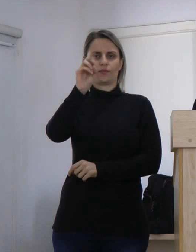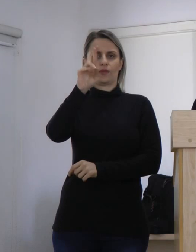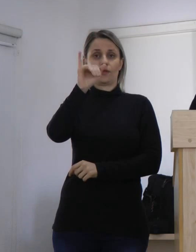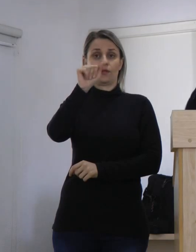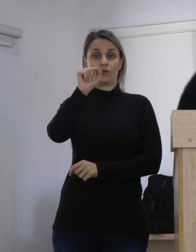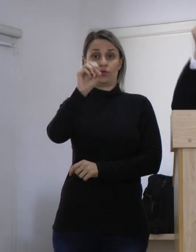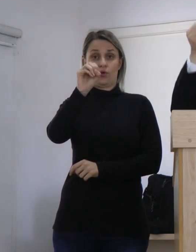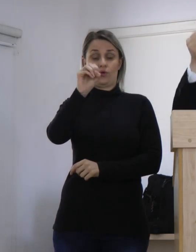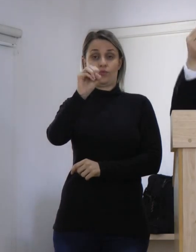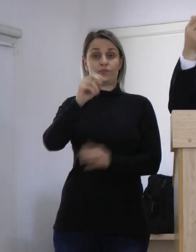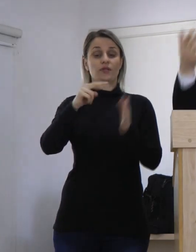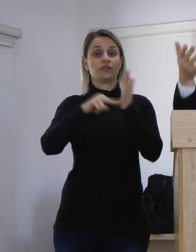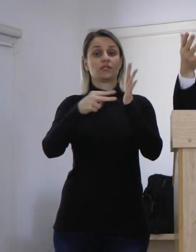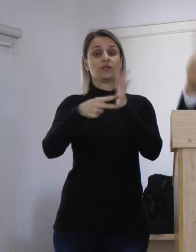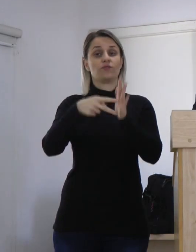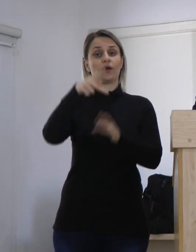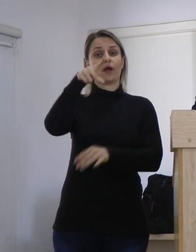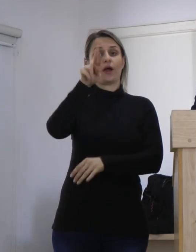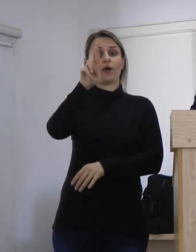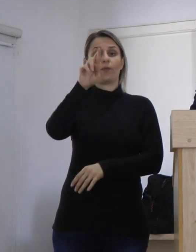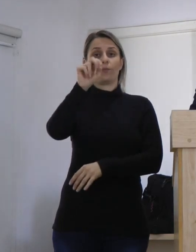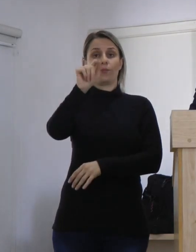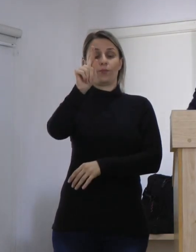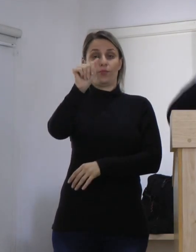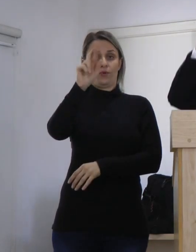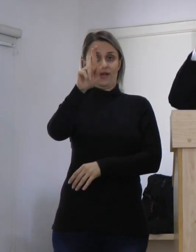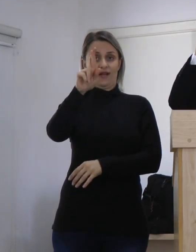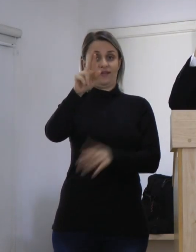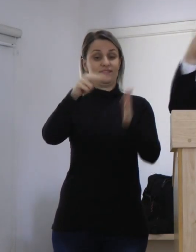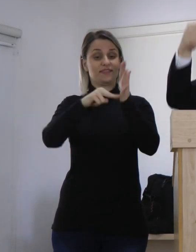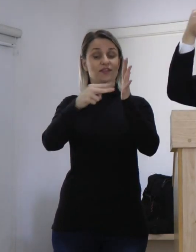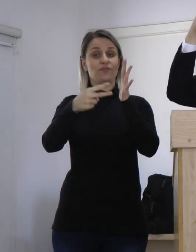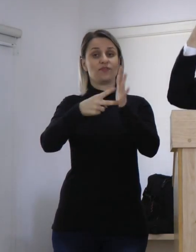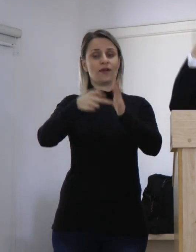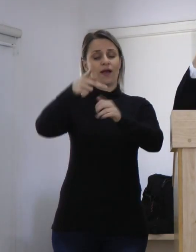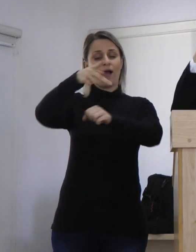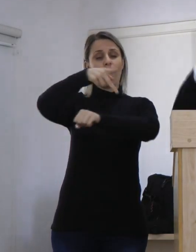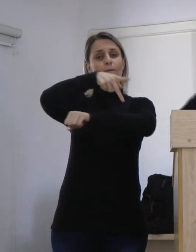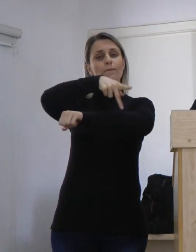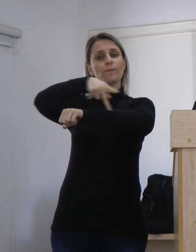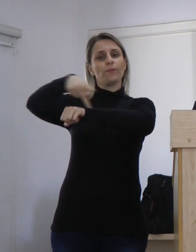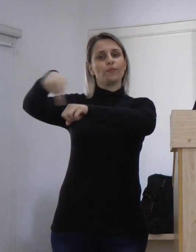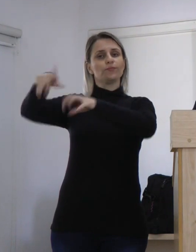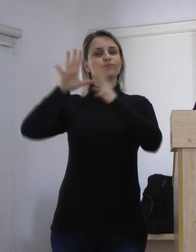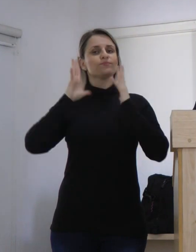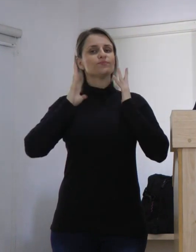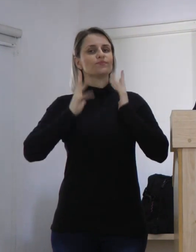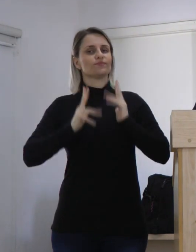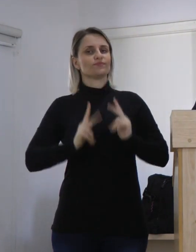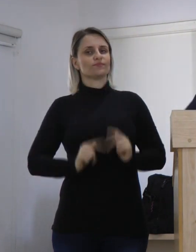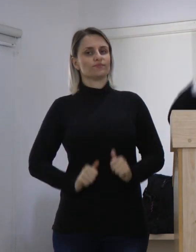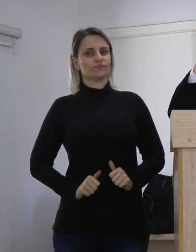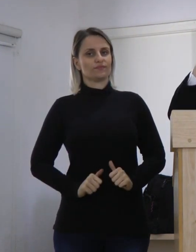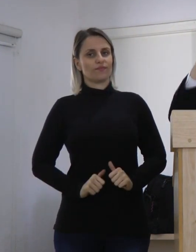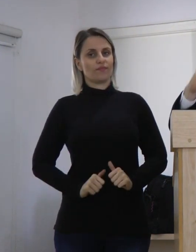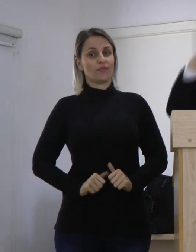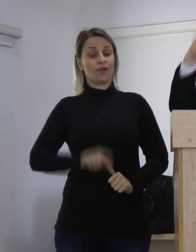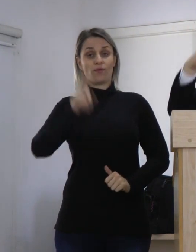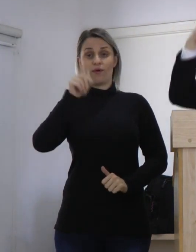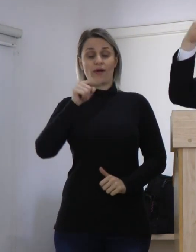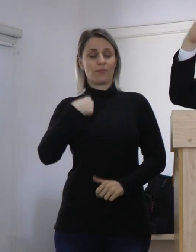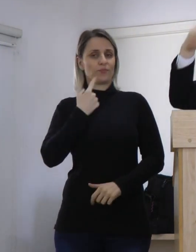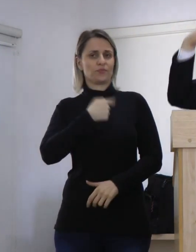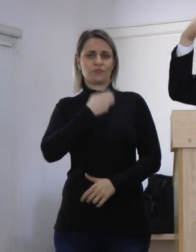Purgar significa purificar, limpar. Então o purgatório é para o nosso bem. A gente sai